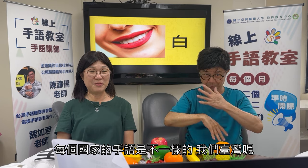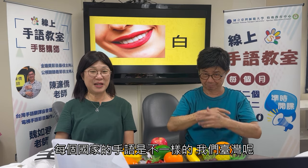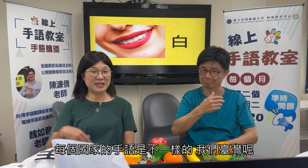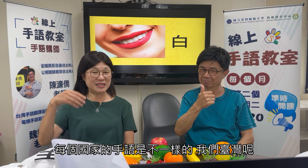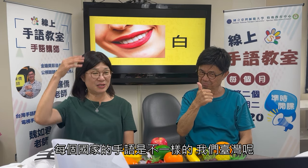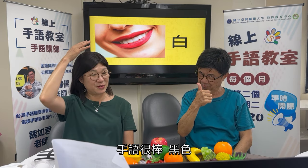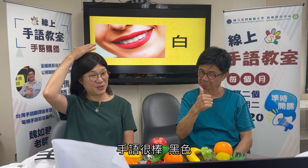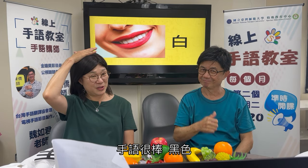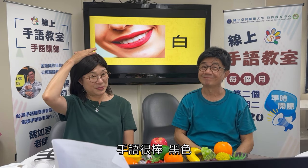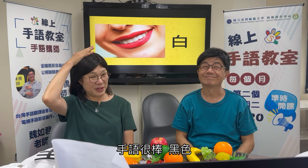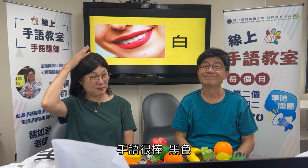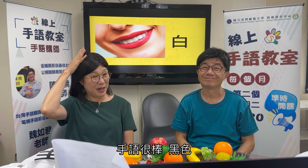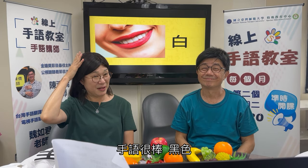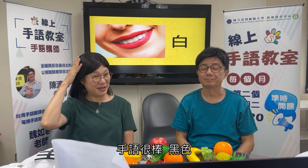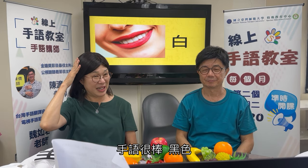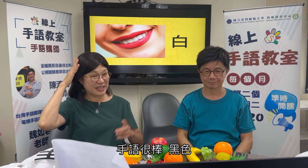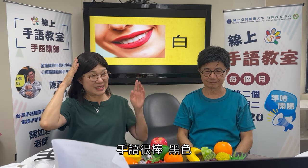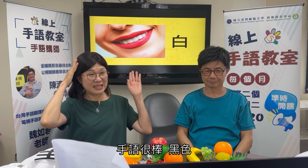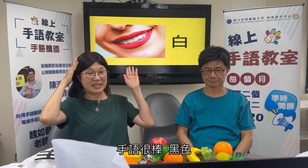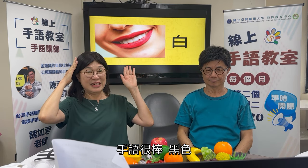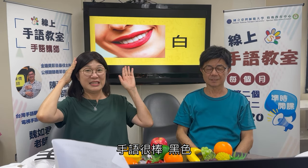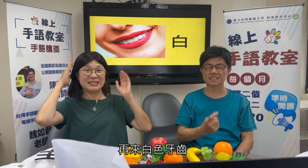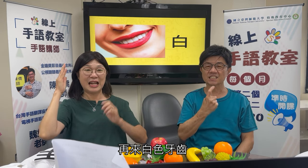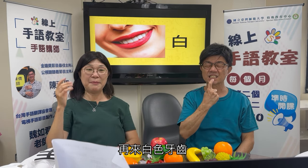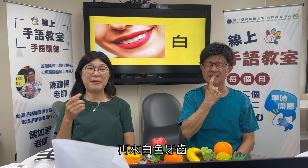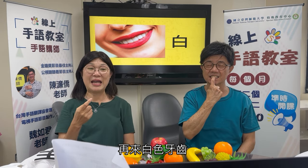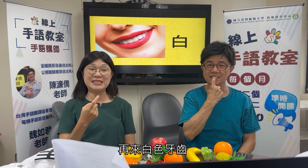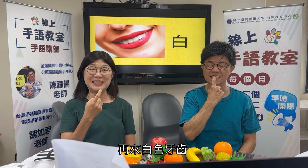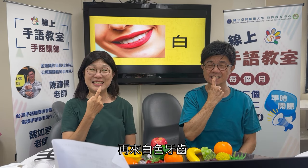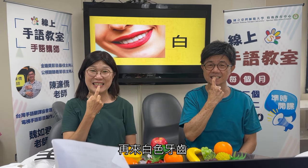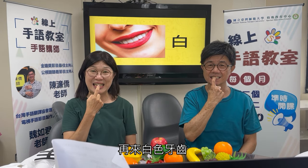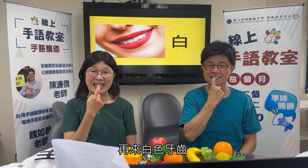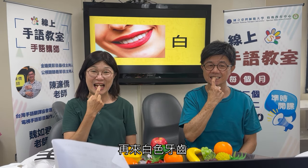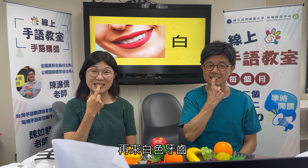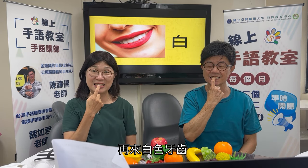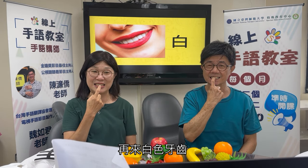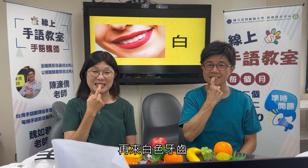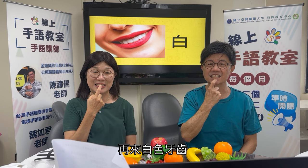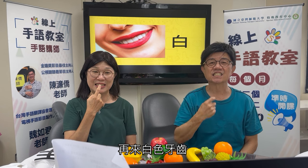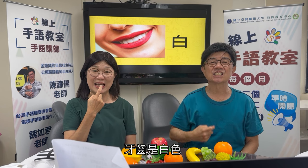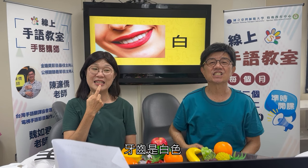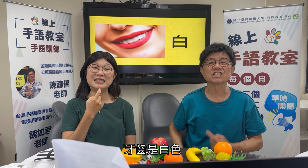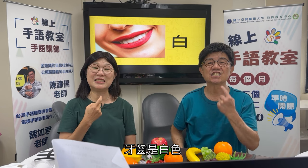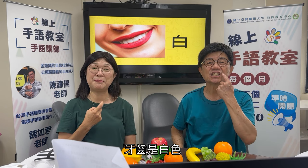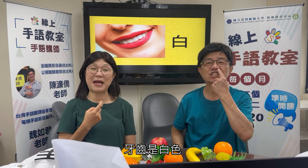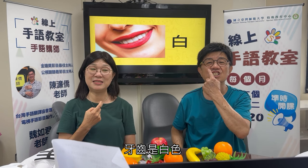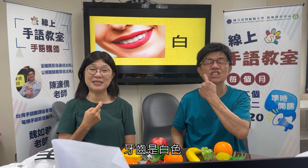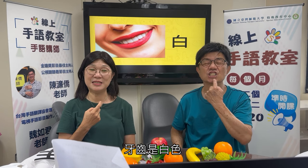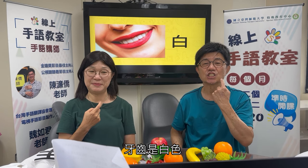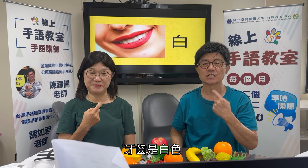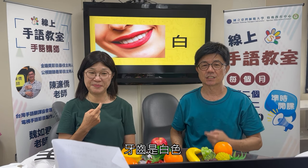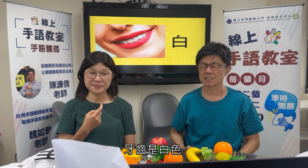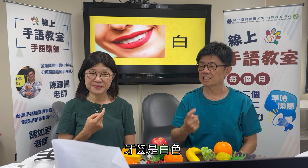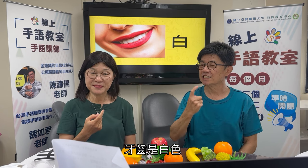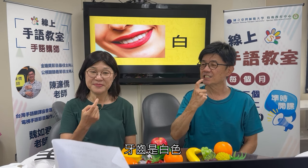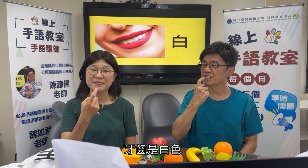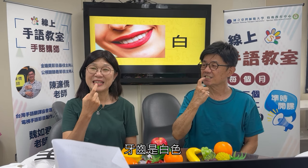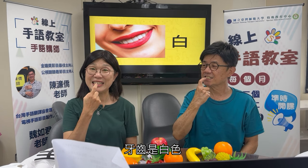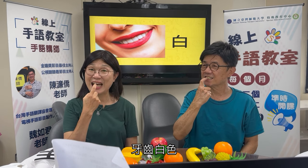呢，手语很棒哦，黑色。再来白色，牙齿，牙齿是白色，牙